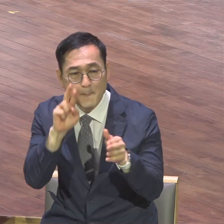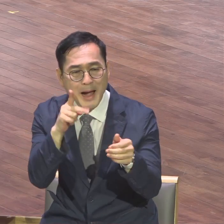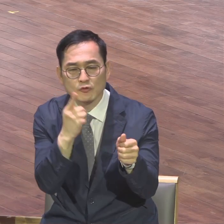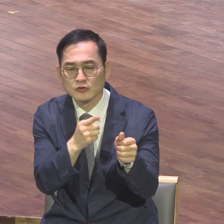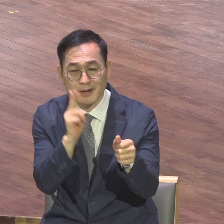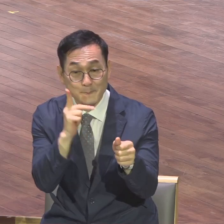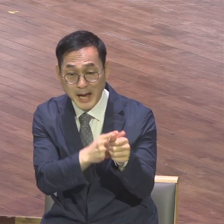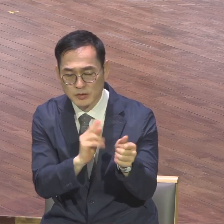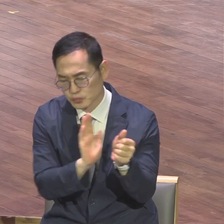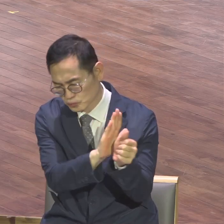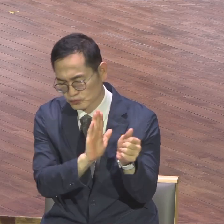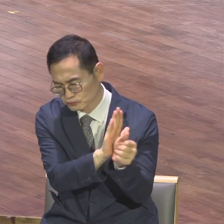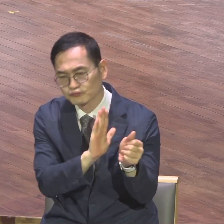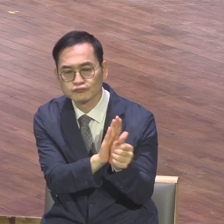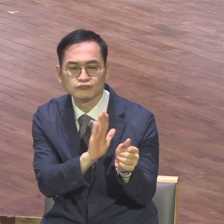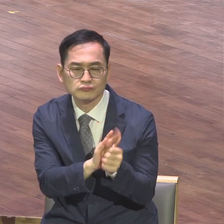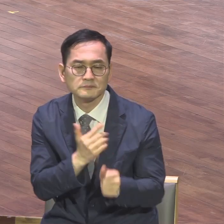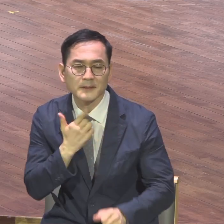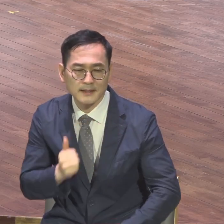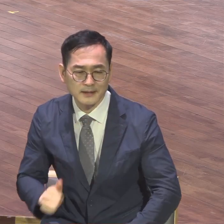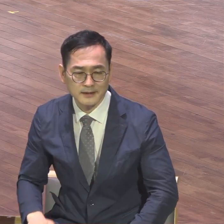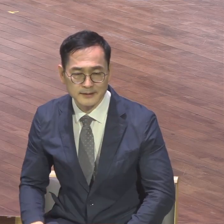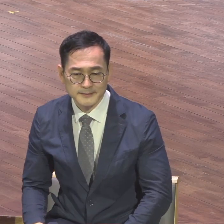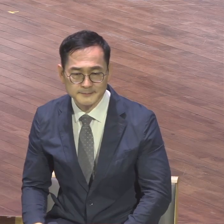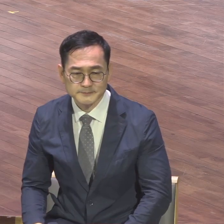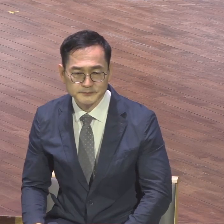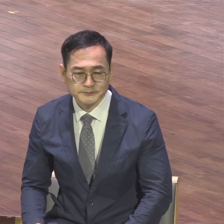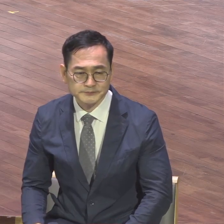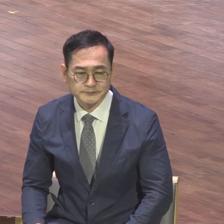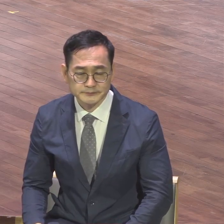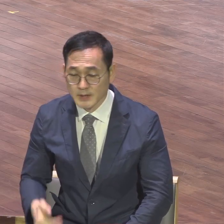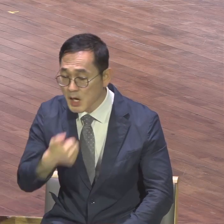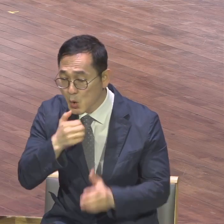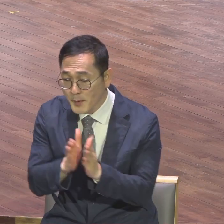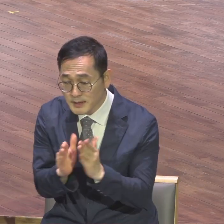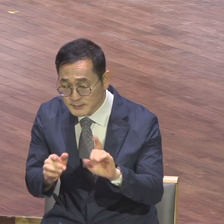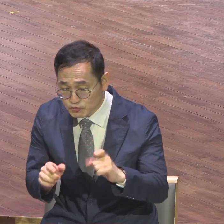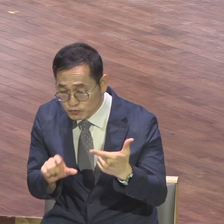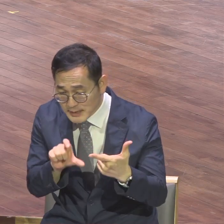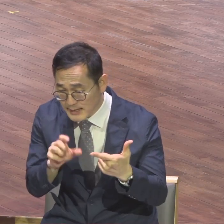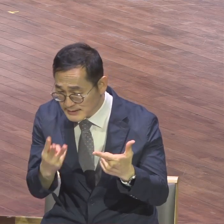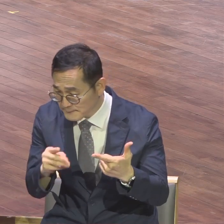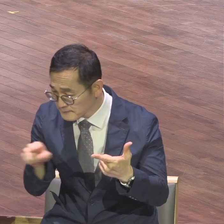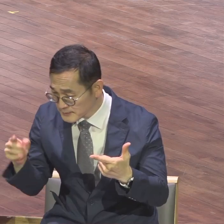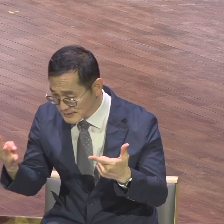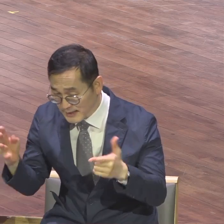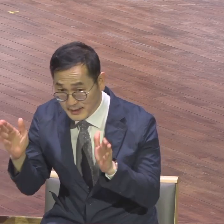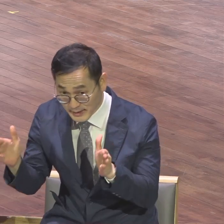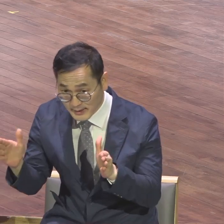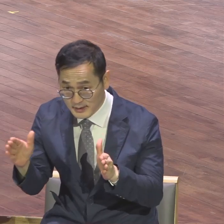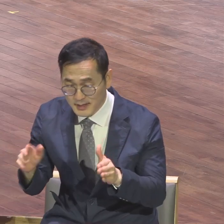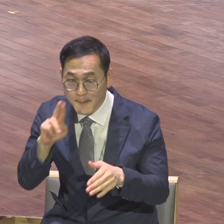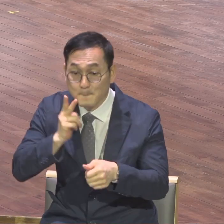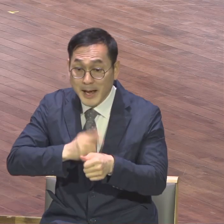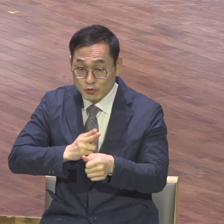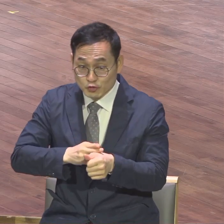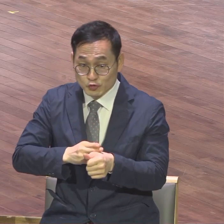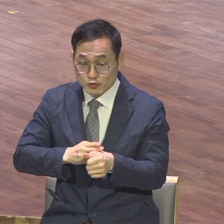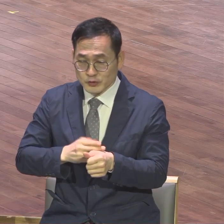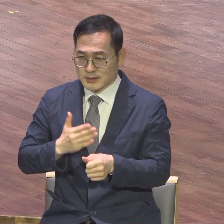동역자로 쓰임 받았다는 것 이걸 기억하는데 로마서 16장 3절로 4절에 보면 바울이